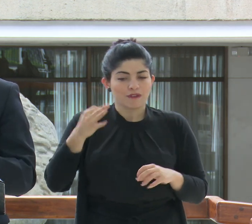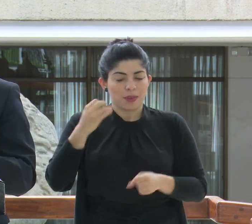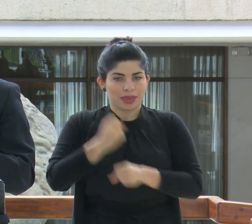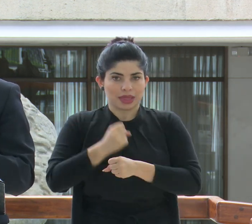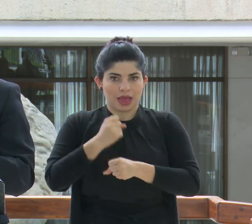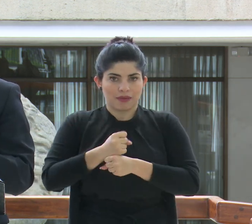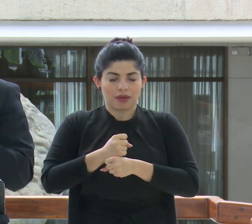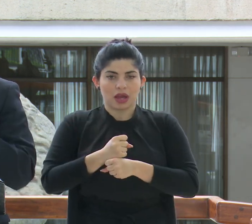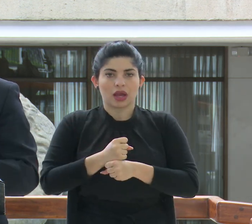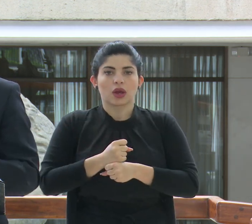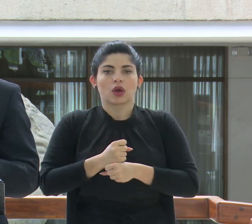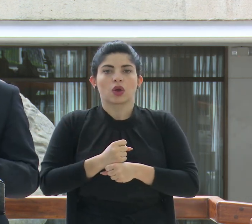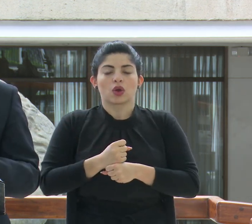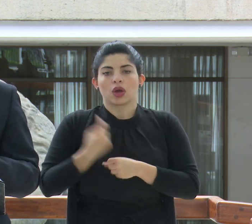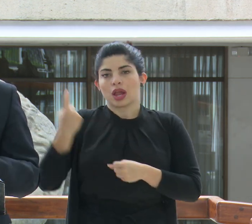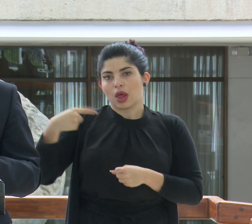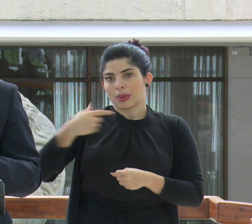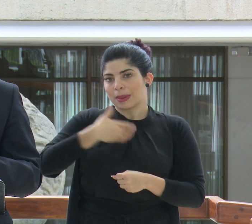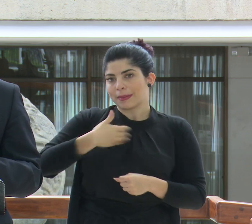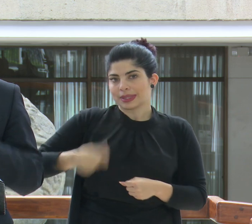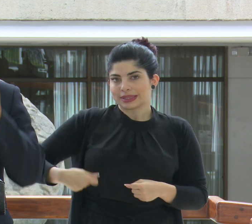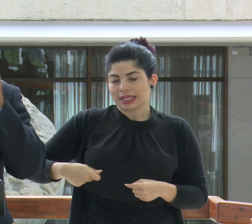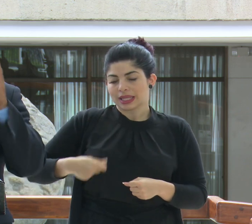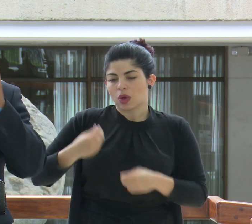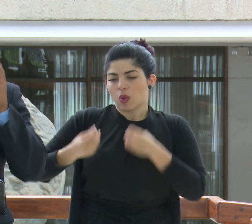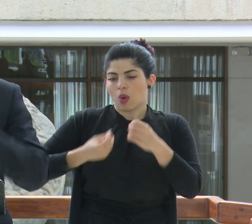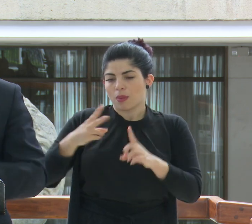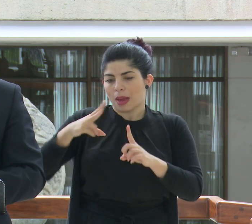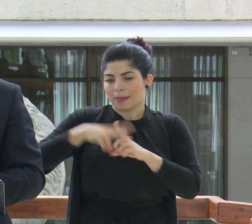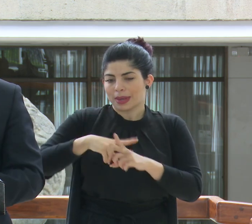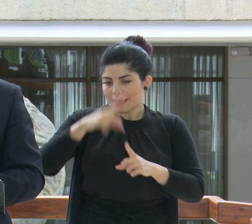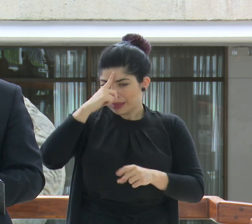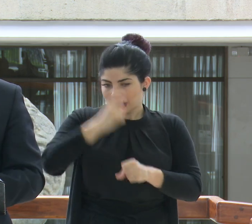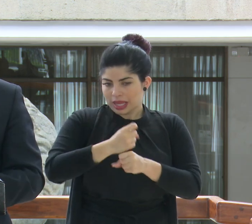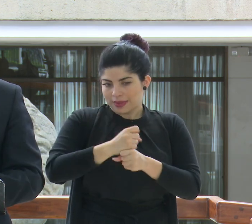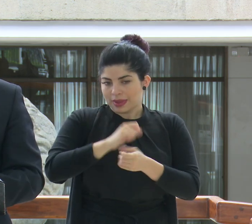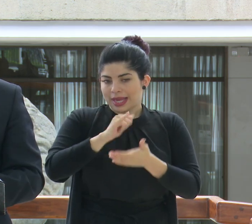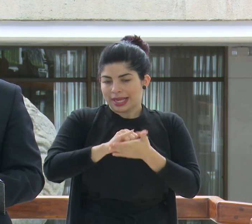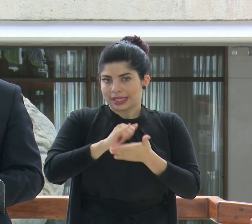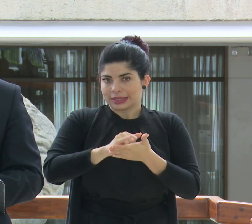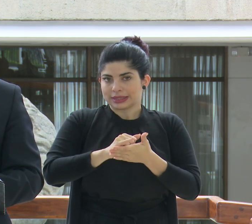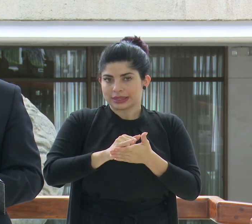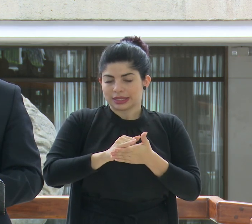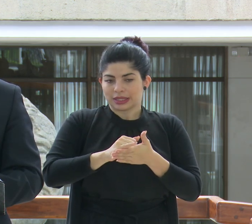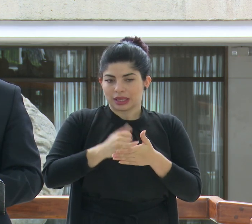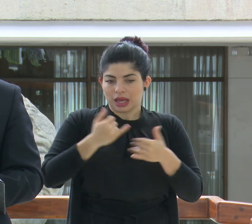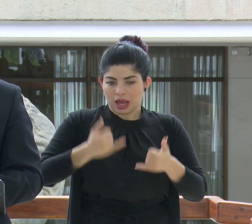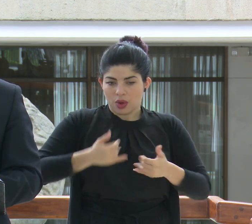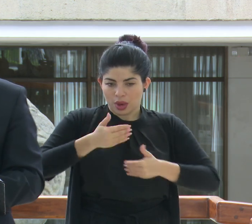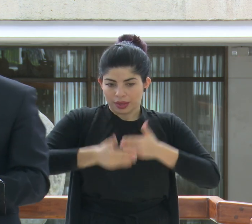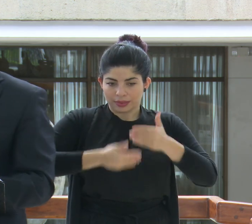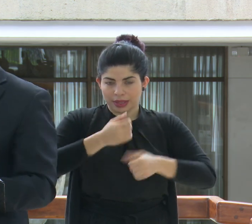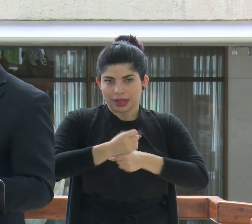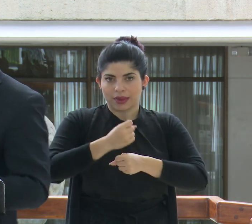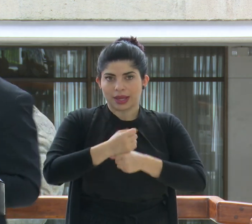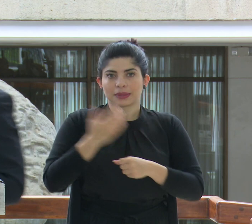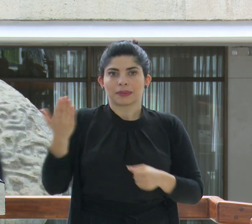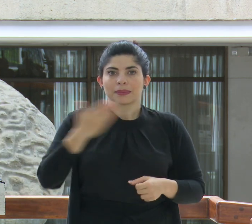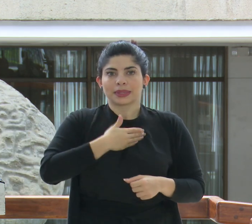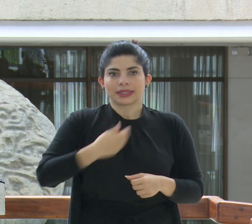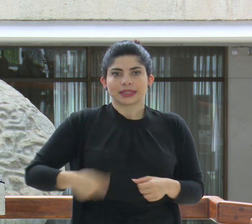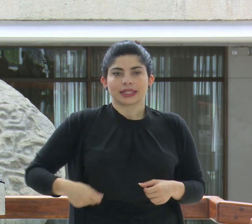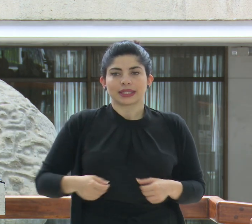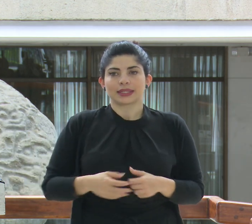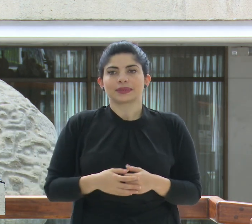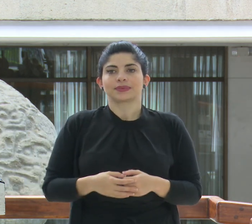operativamente el mandato del presidente, ¿verdad? Esa es la línea en la que vamos a ocupar. Señor presidente.